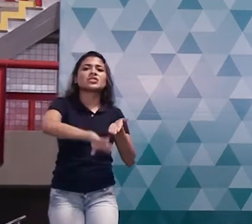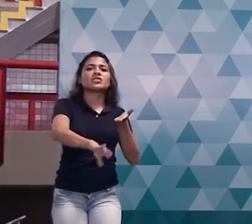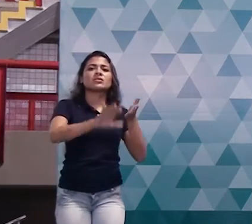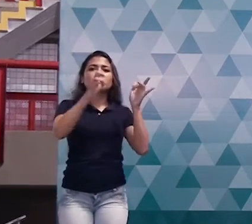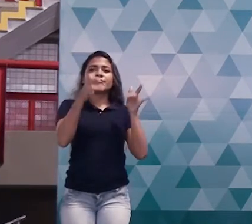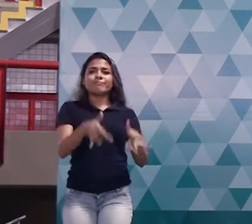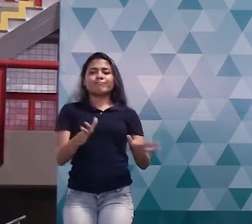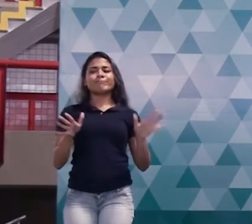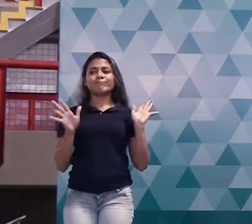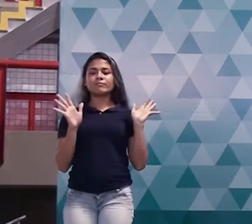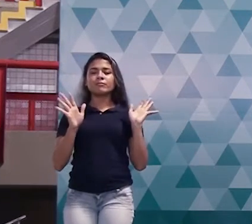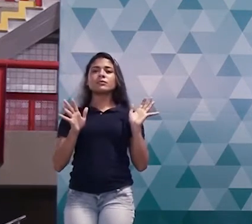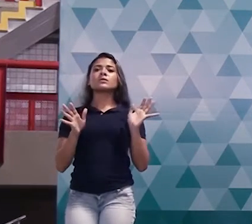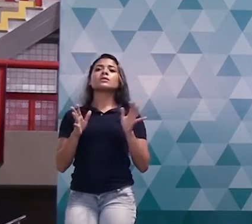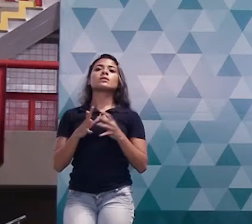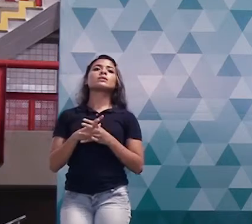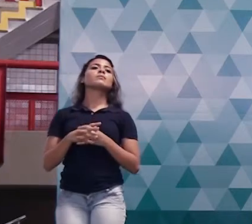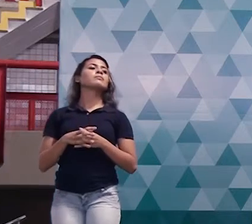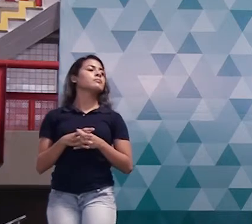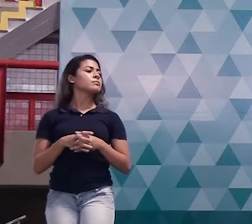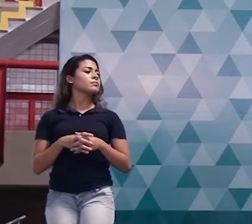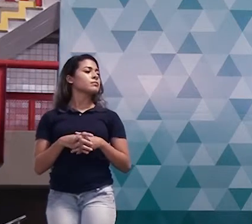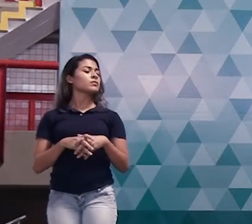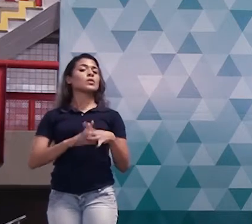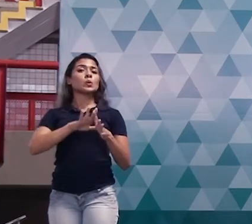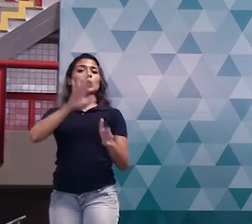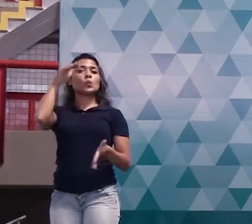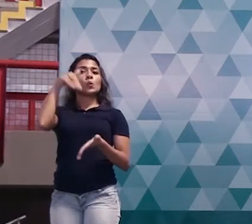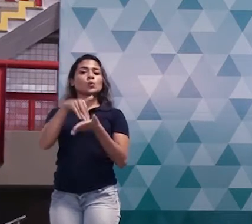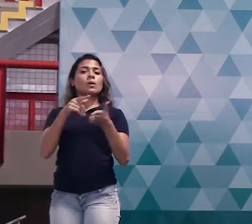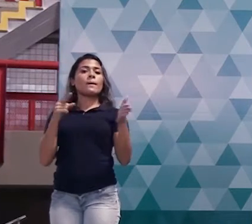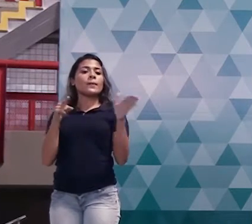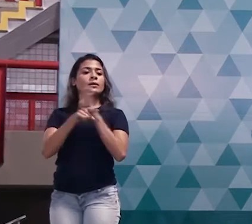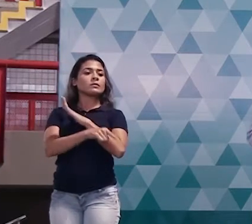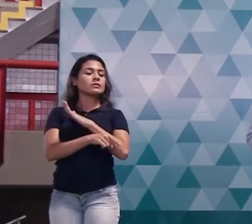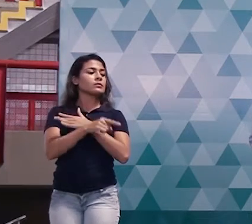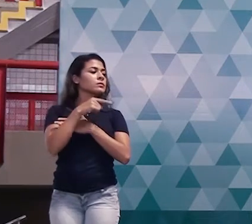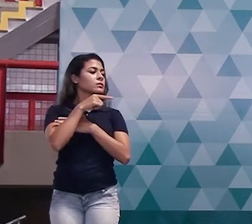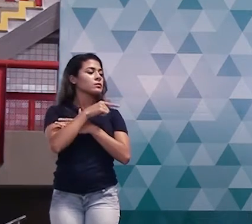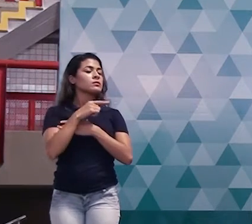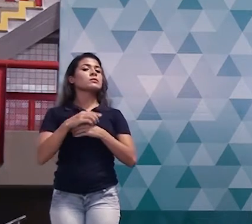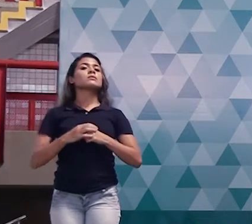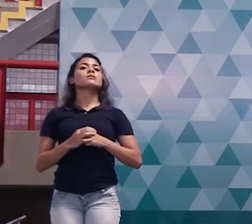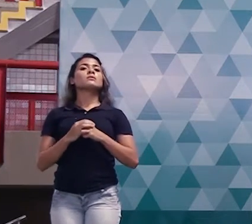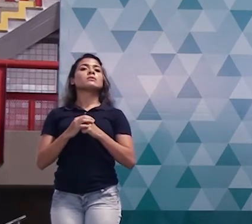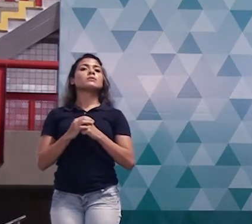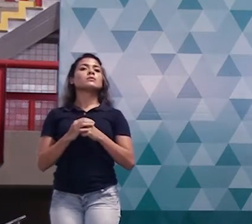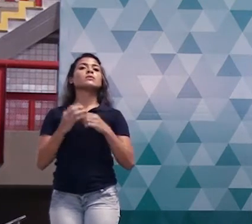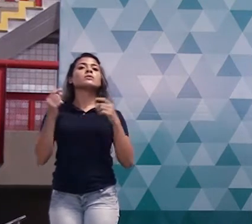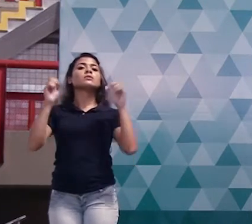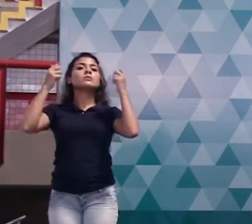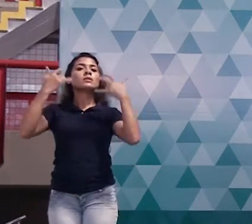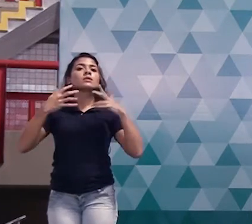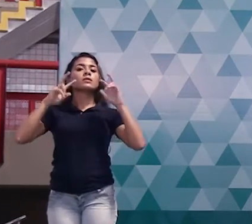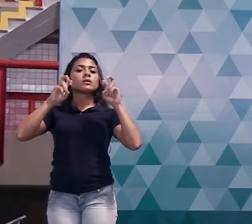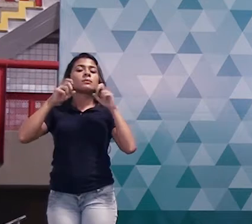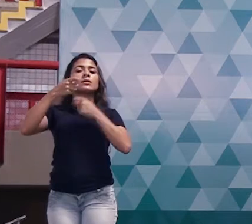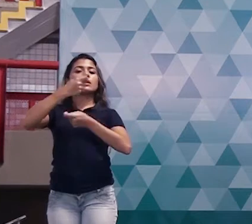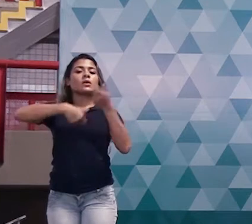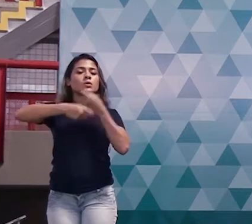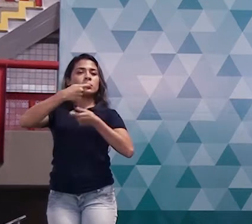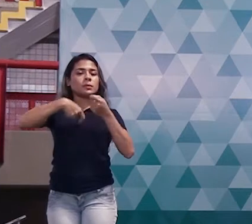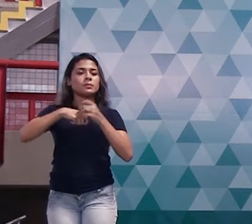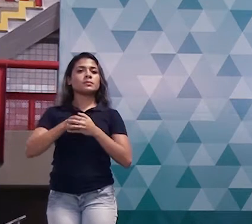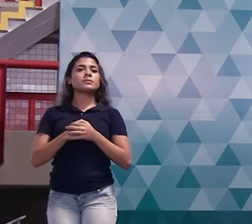gente poder mudar de assunto, pessoal, só tem mais uma perguntinha aqui para a gente ir para a parte de economia.